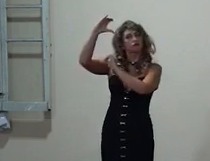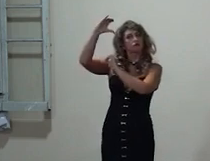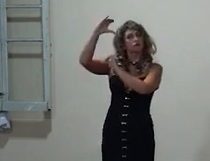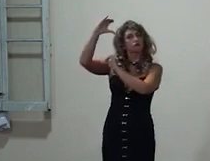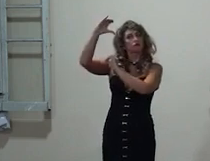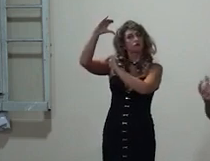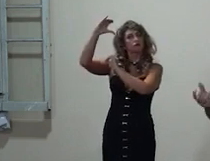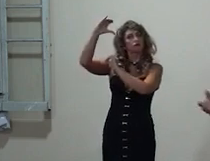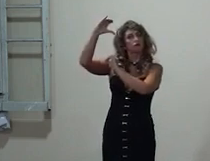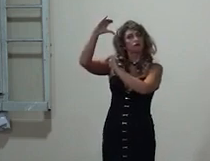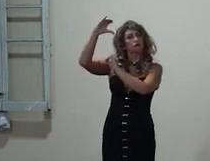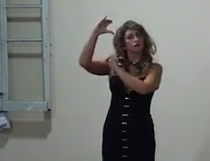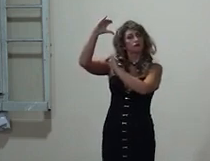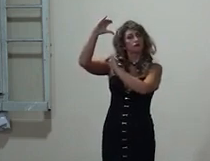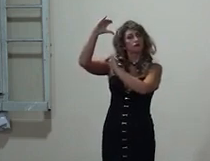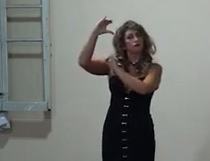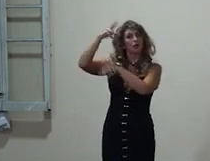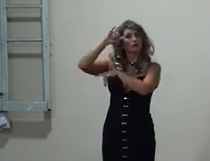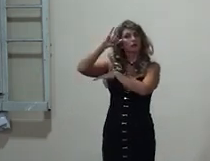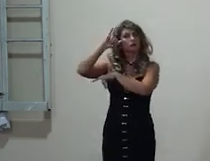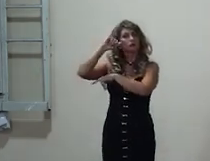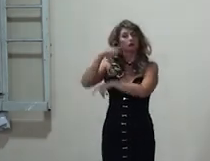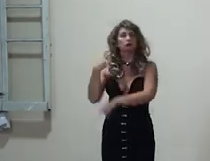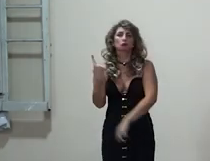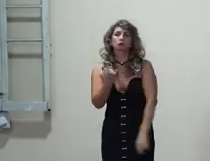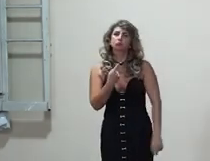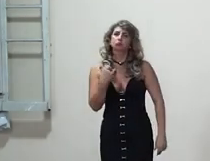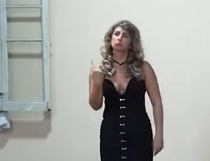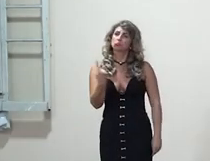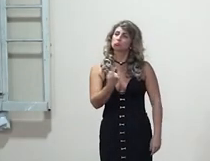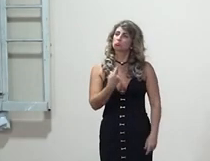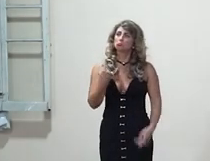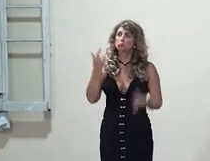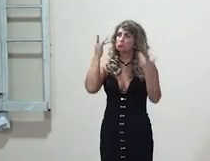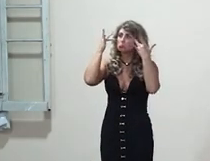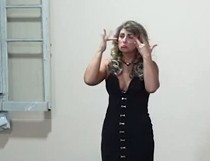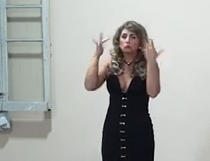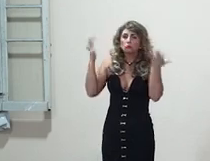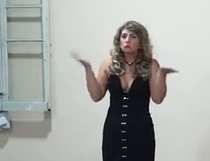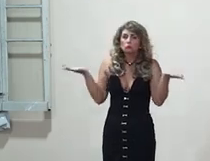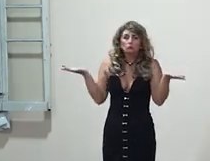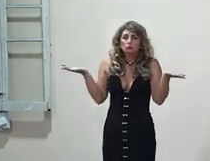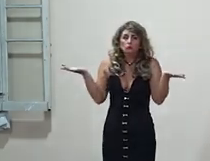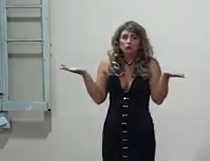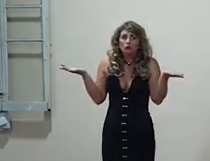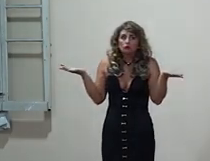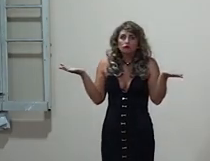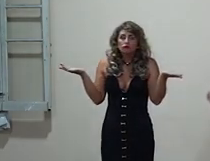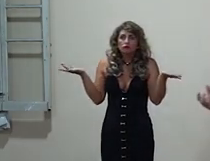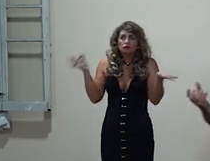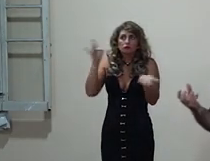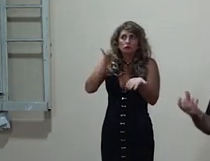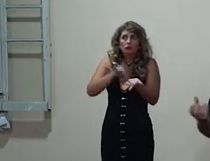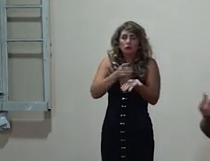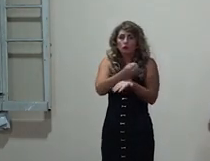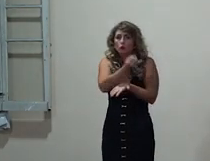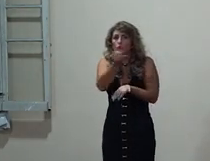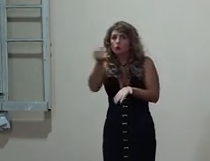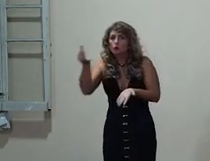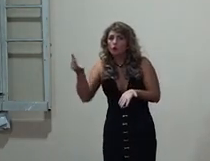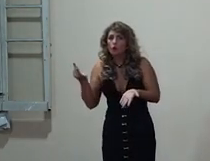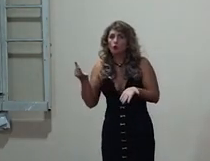fazer. Porque senão nós começamos a girar no ar. Sabe? Nós não sabemos exatamente qual é